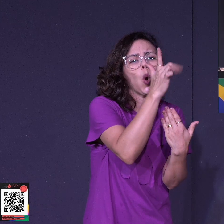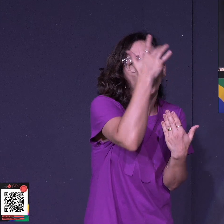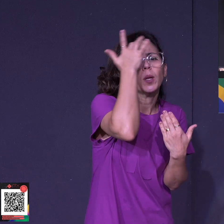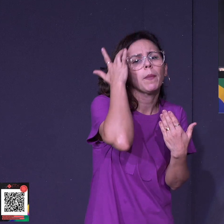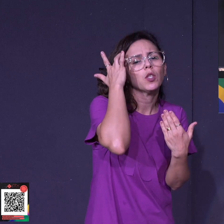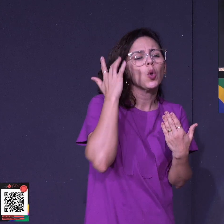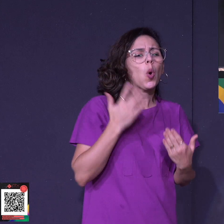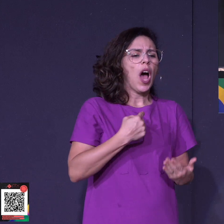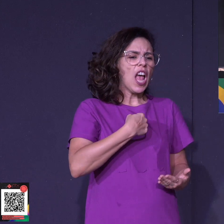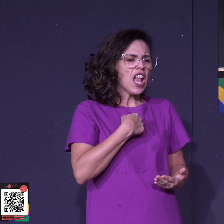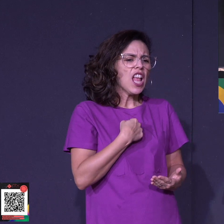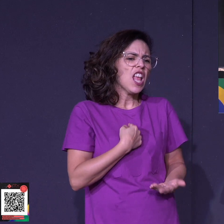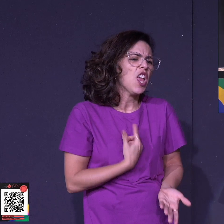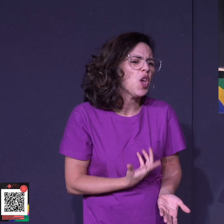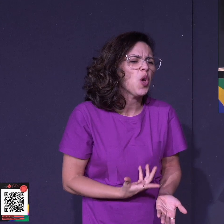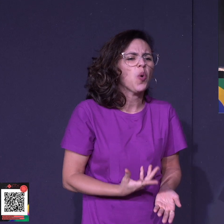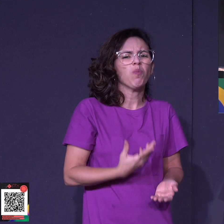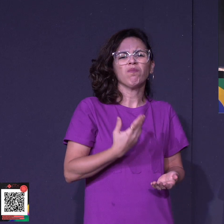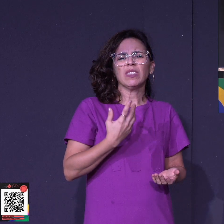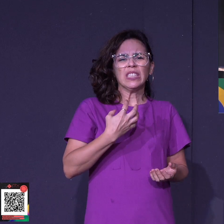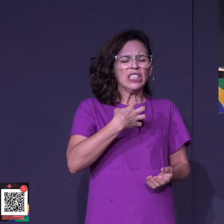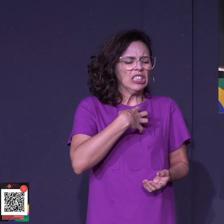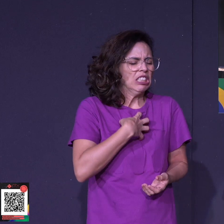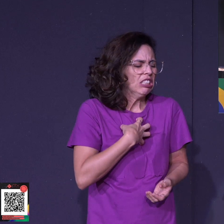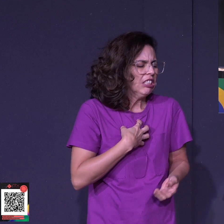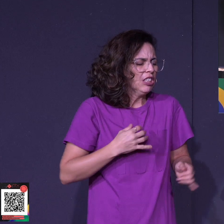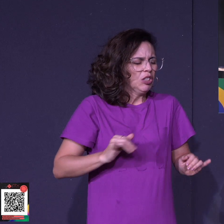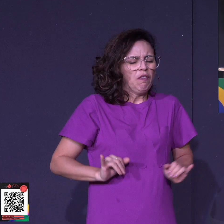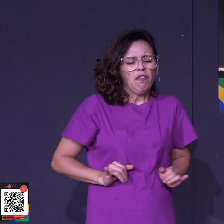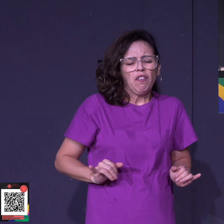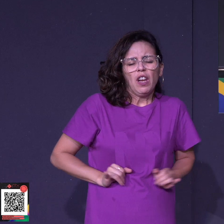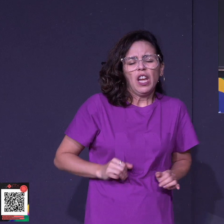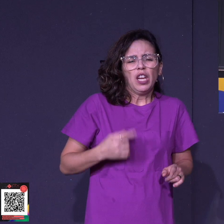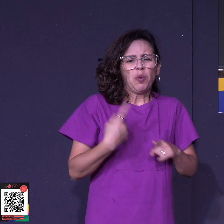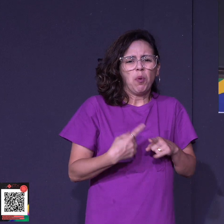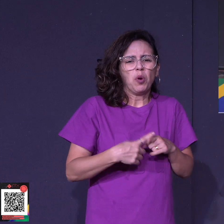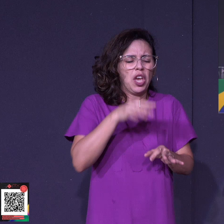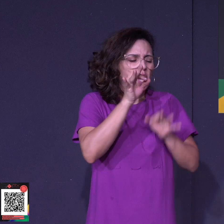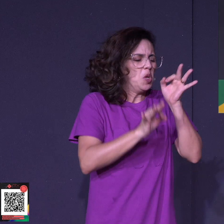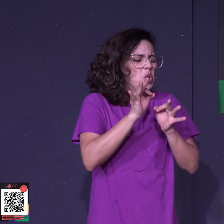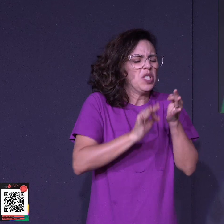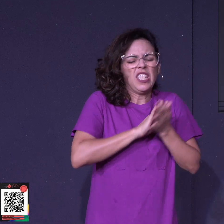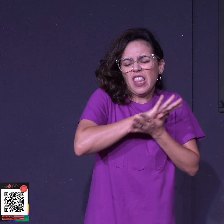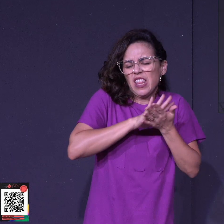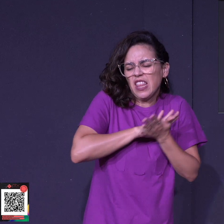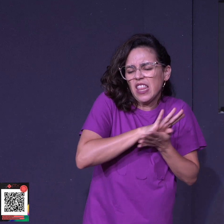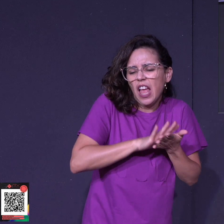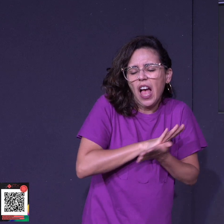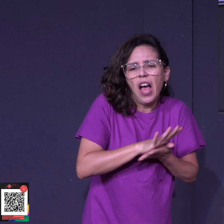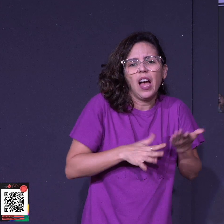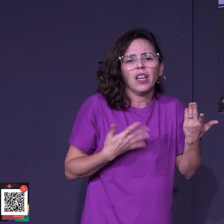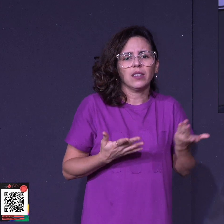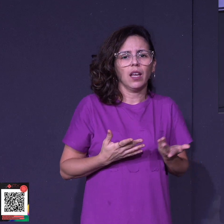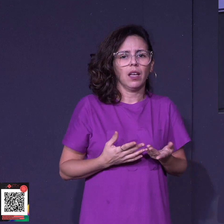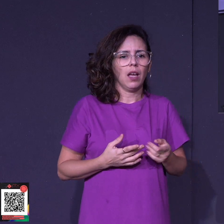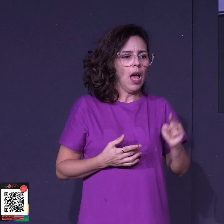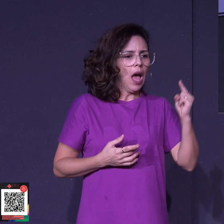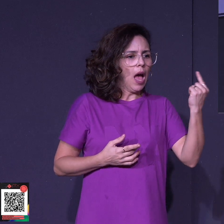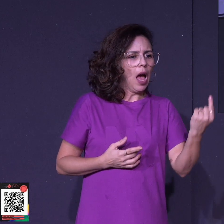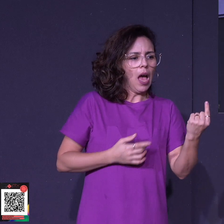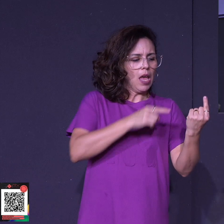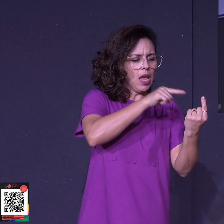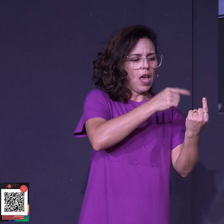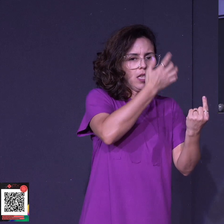você. Sim ou não? Como é que fizeram isso com você? Rapaz, eu conheço alguém. Vamos para dar fazer, vamos